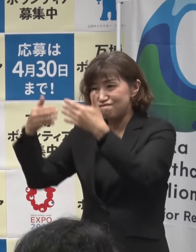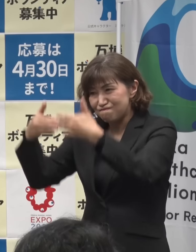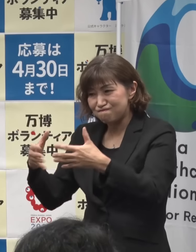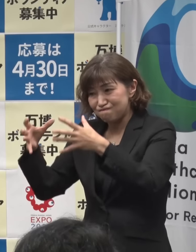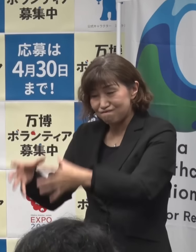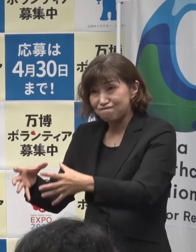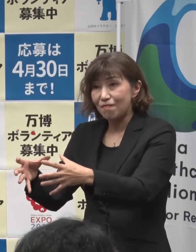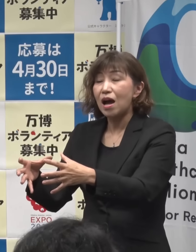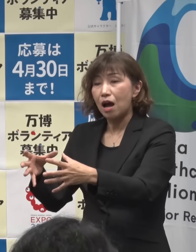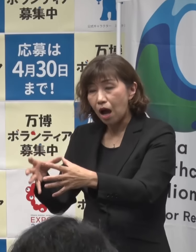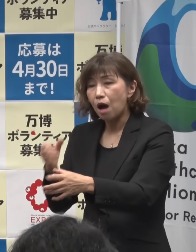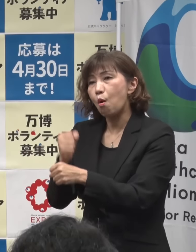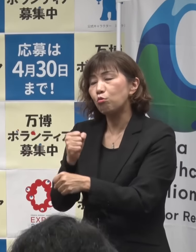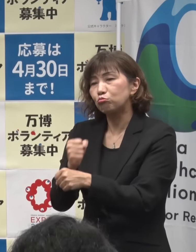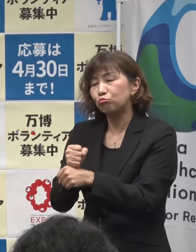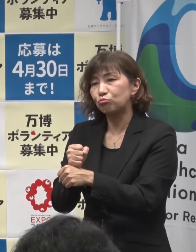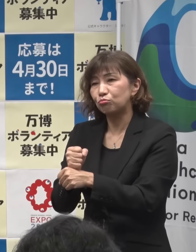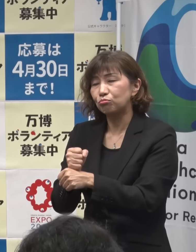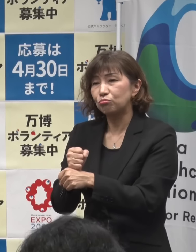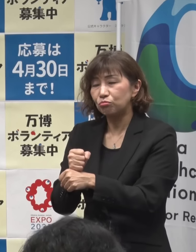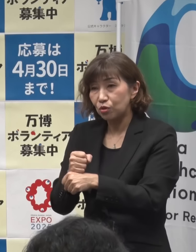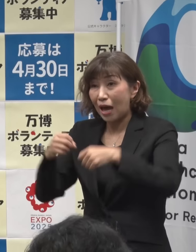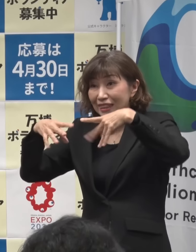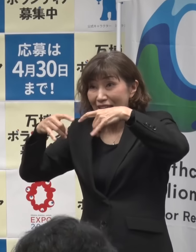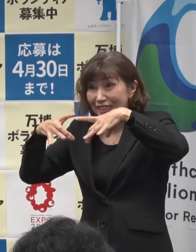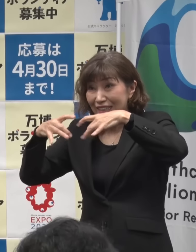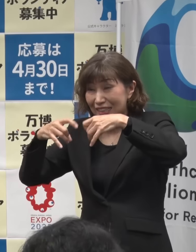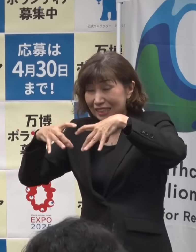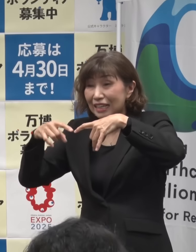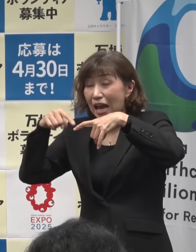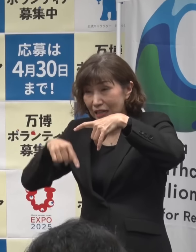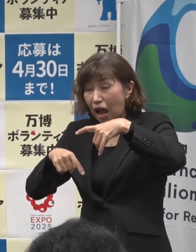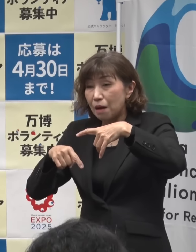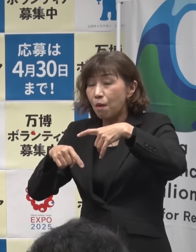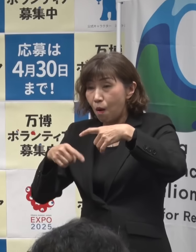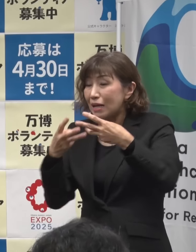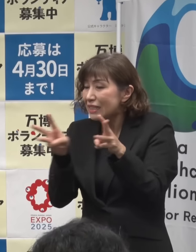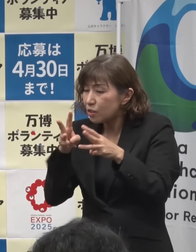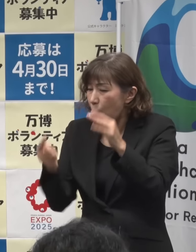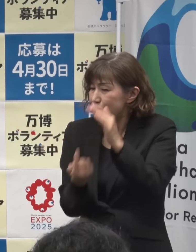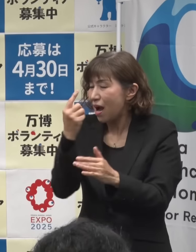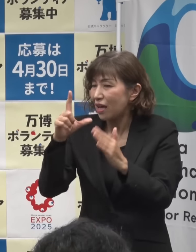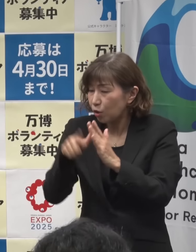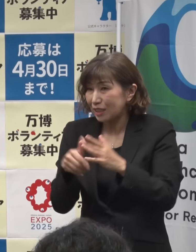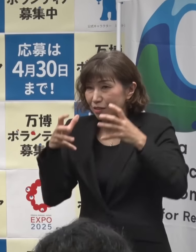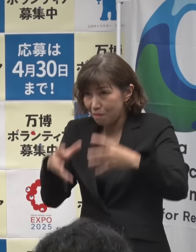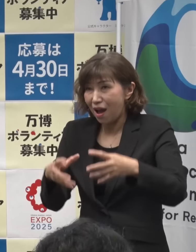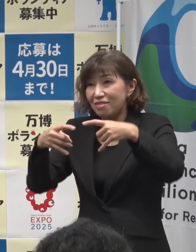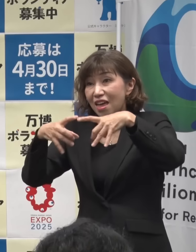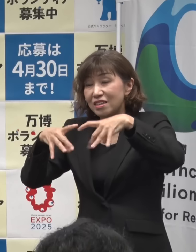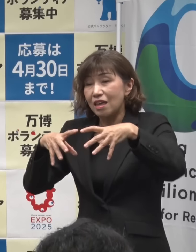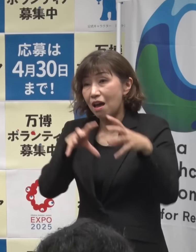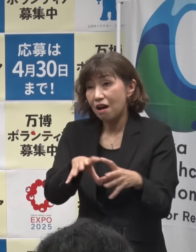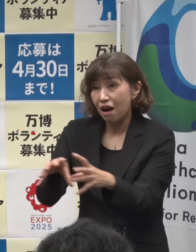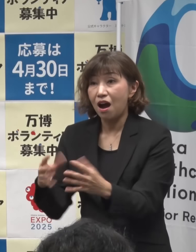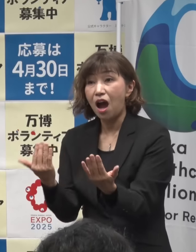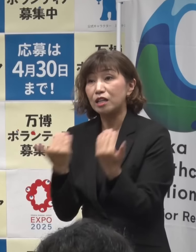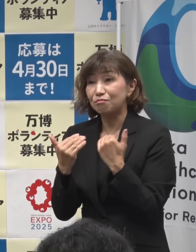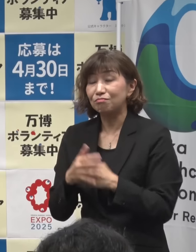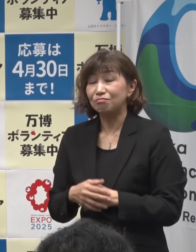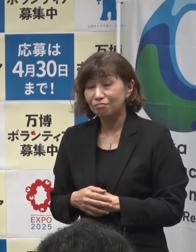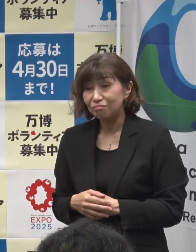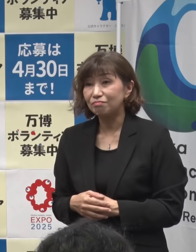その備蓄計画というのを立てる、また非常電源というのも備えるようにしていると。なのであのその橋のチェックの一定の期間にあの